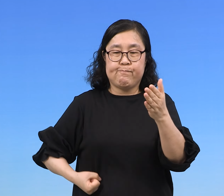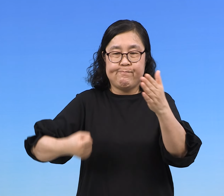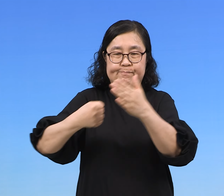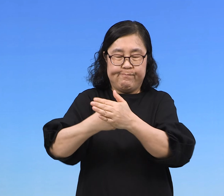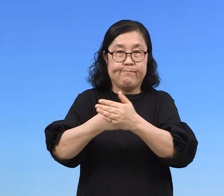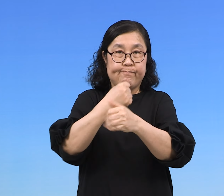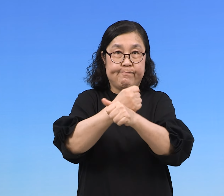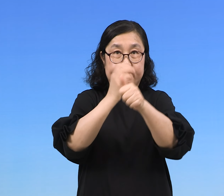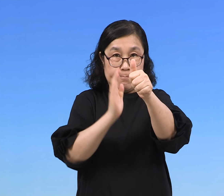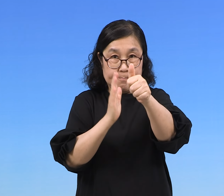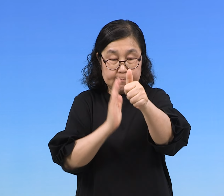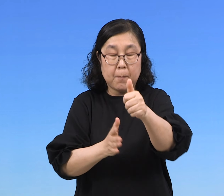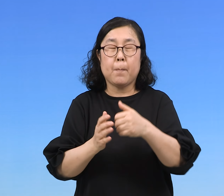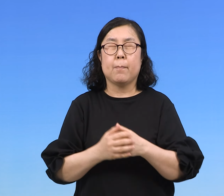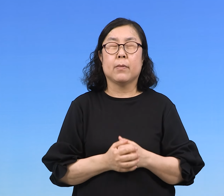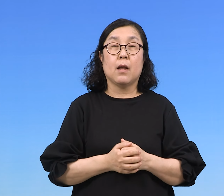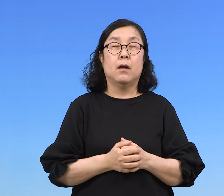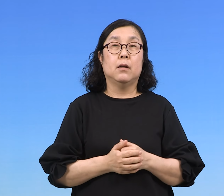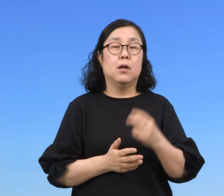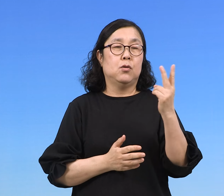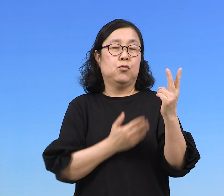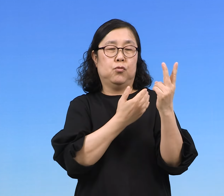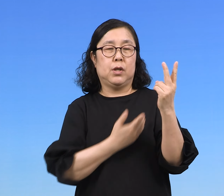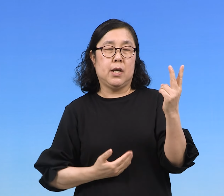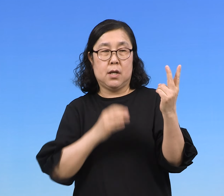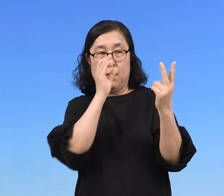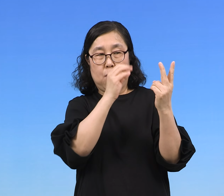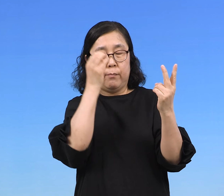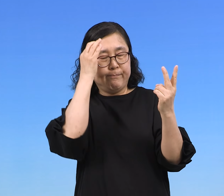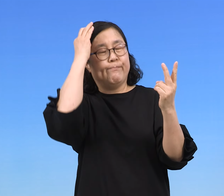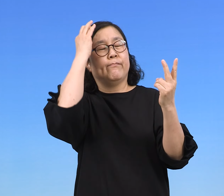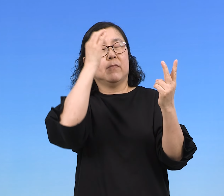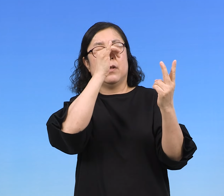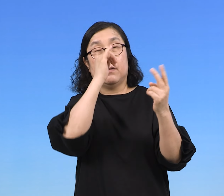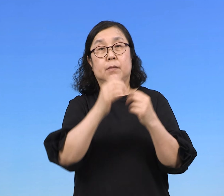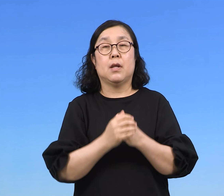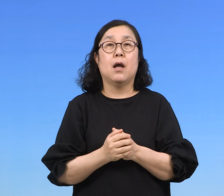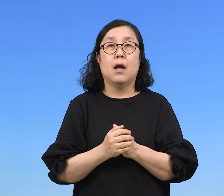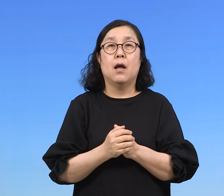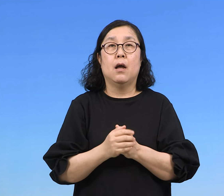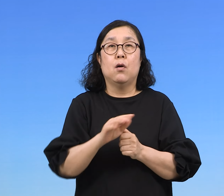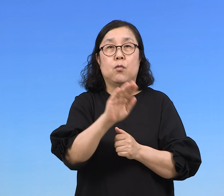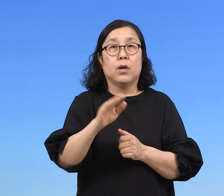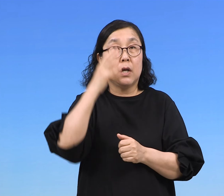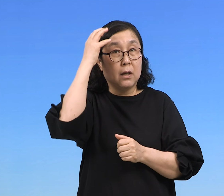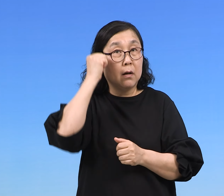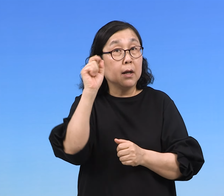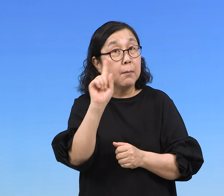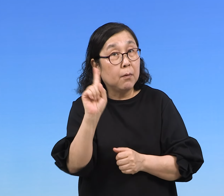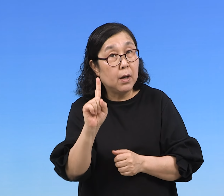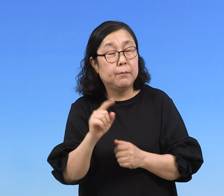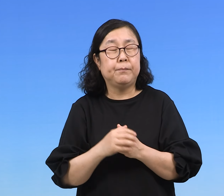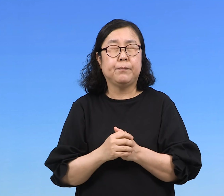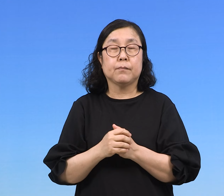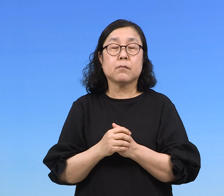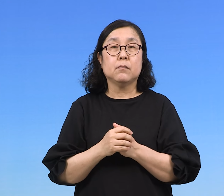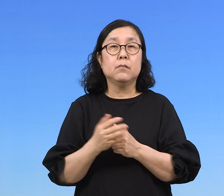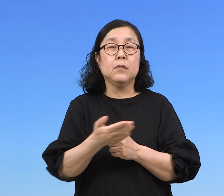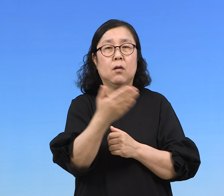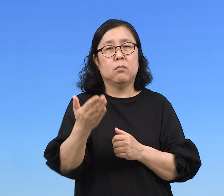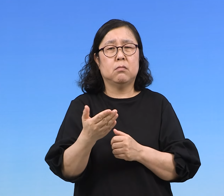노래를 되뇌이면서 이 두 제자를 보면서 깨달은 게 하나 있는데요, 여러분 우리 뭘 기억해야 되느냐?